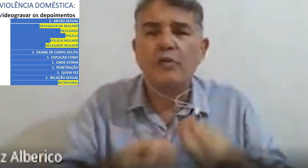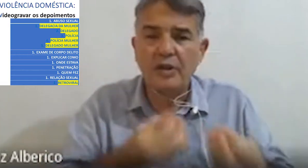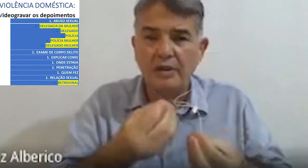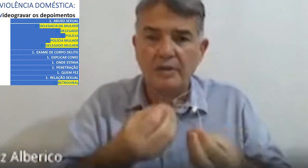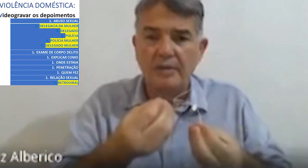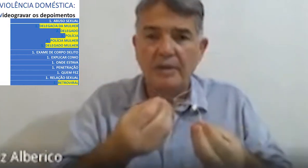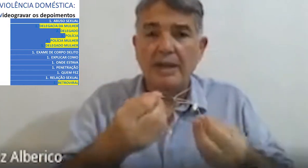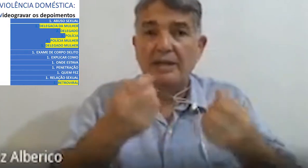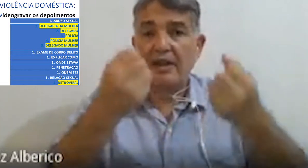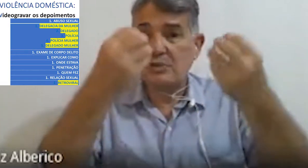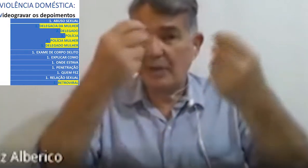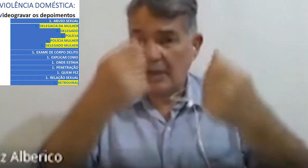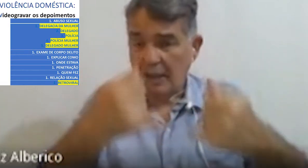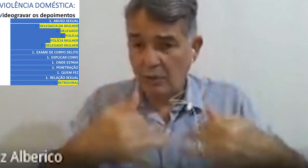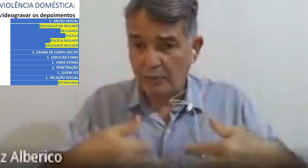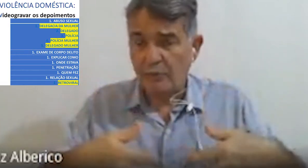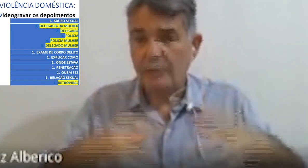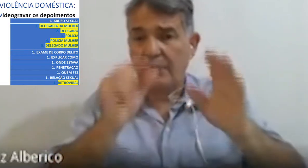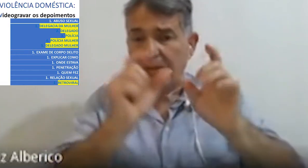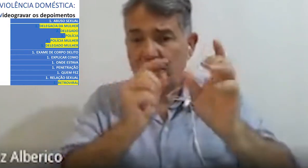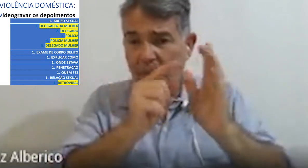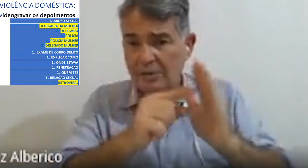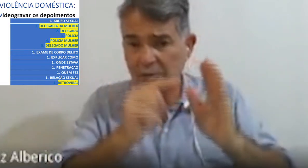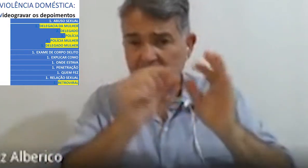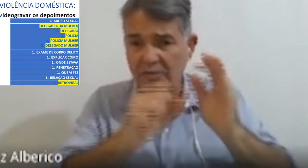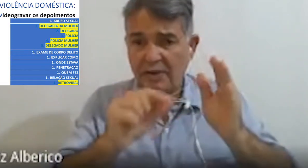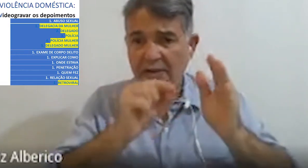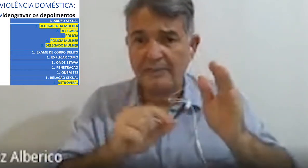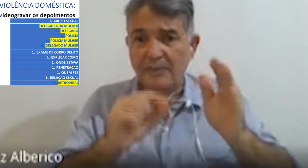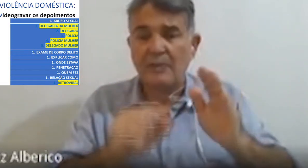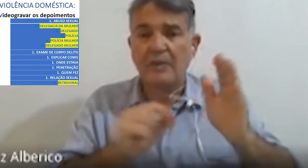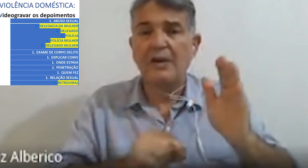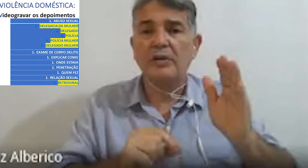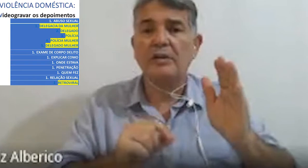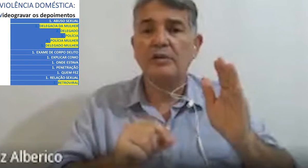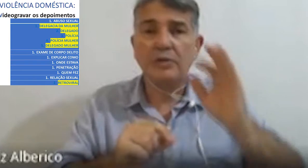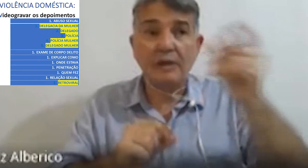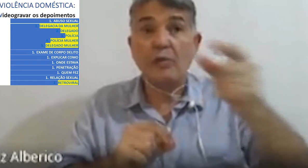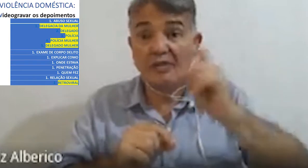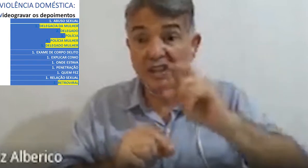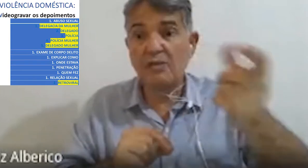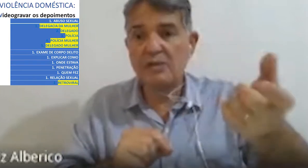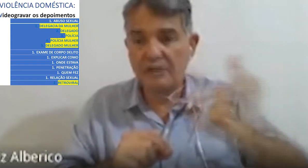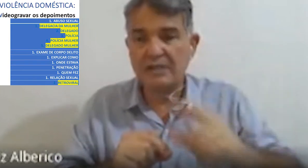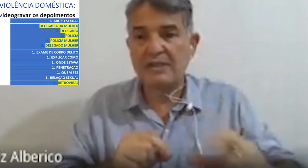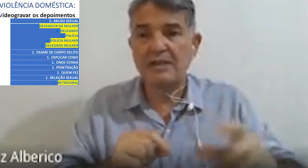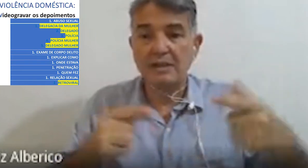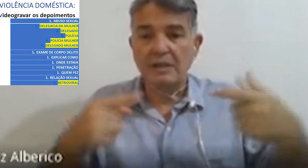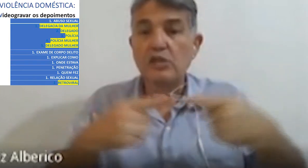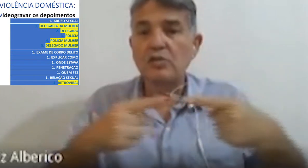foi. Aí ela vai explicar como foi, passo a passo, aí você vai anotando e vai conferindo se foi assim. E